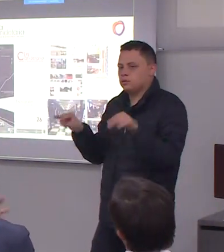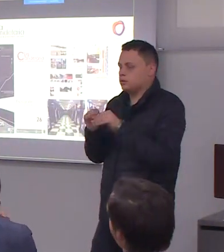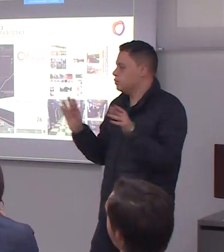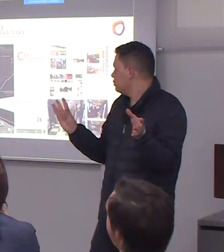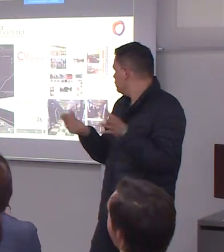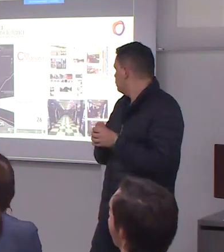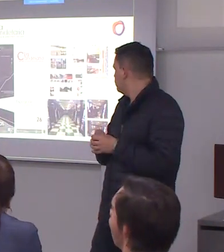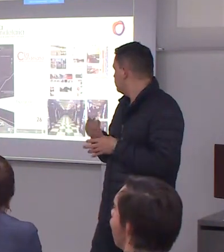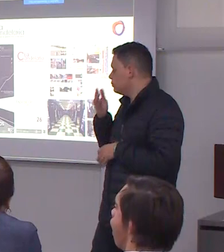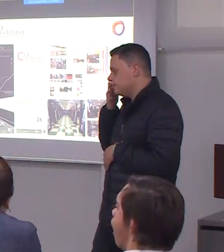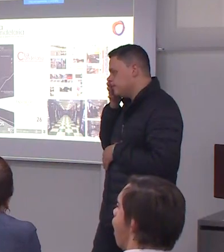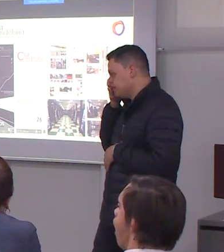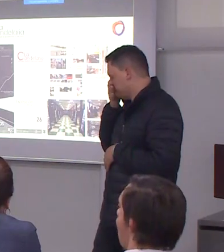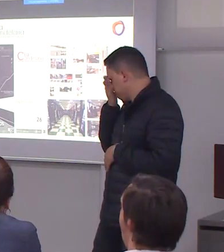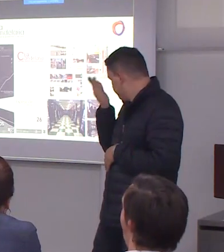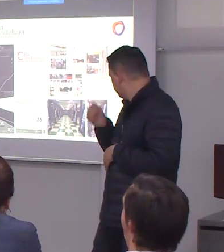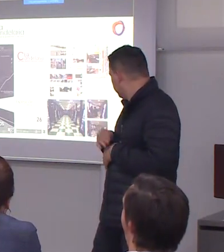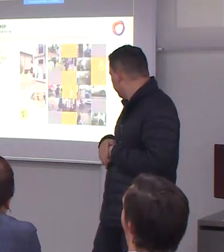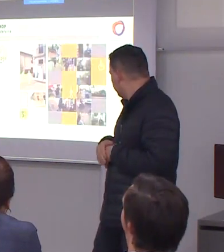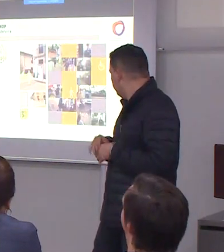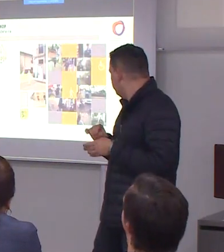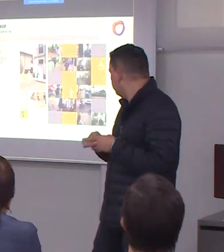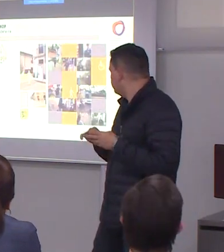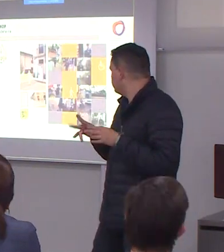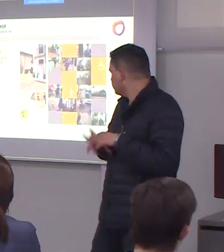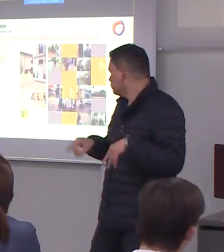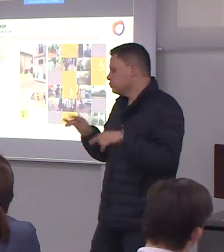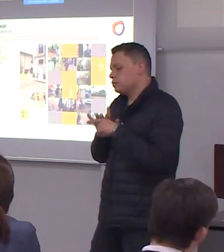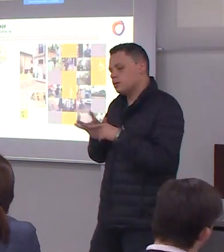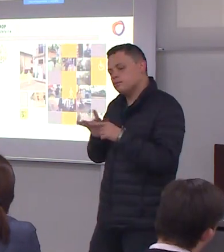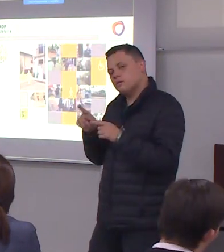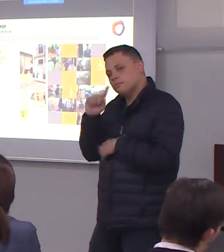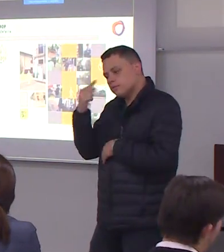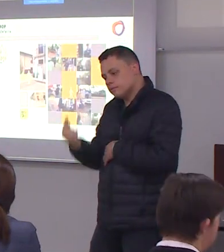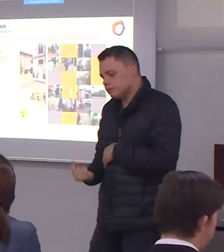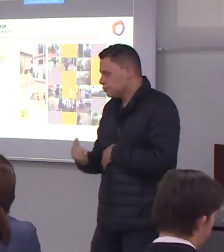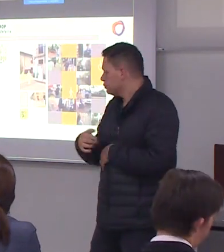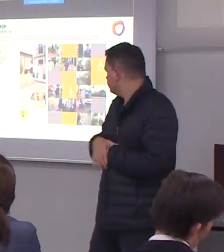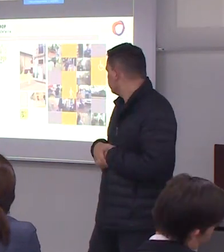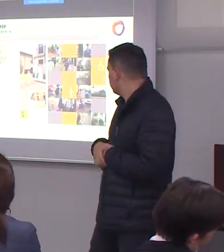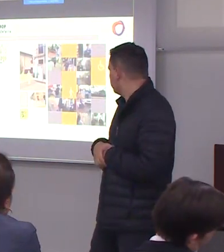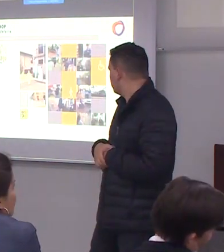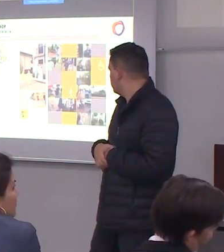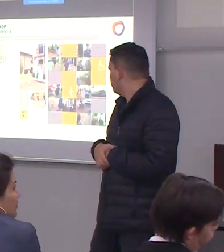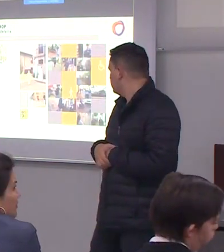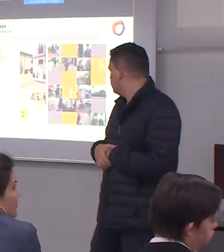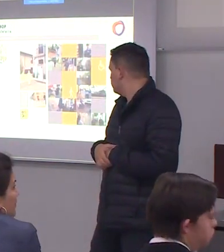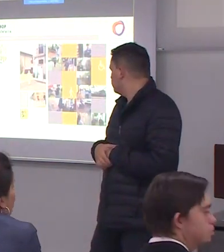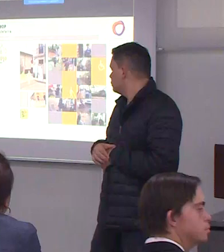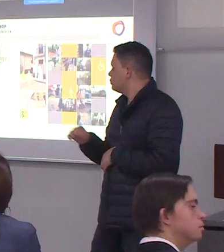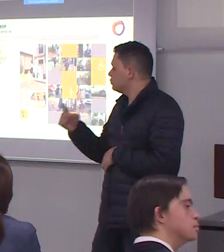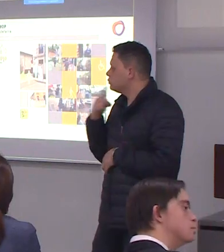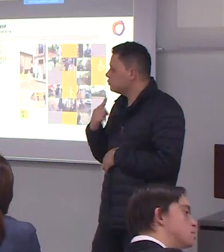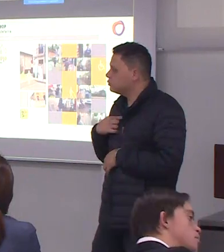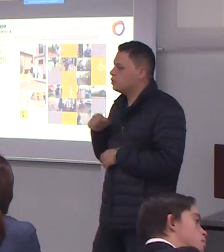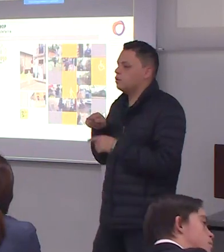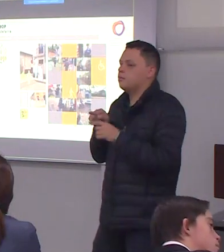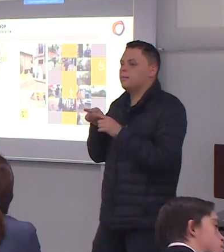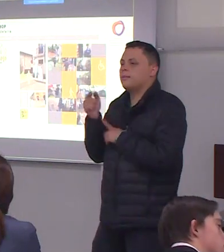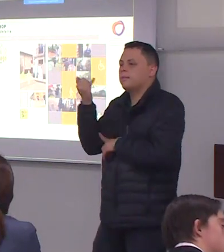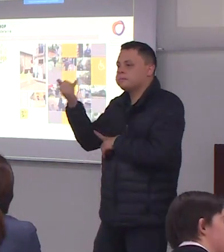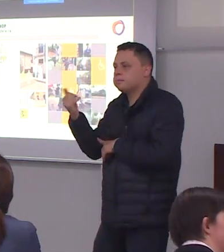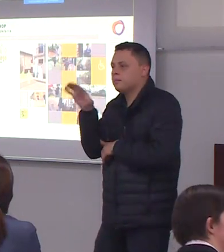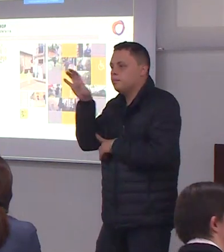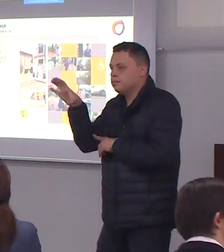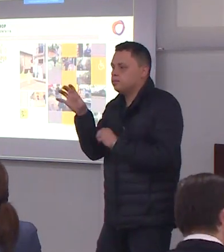intervenciones en entornos ya más específicos lo decía el profesor desde la señalización desde el